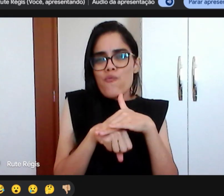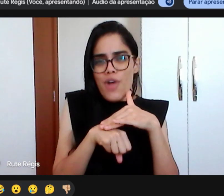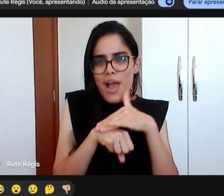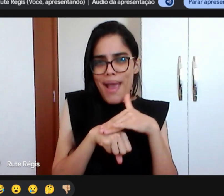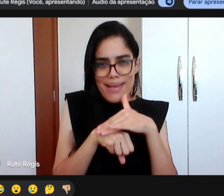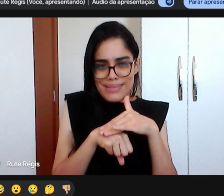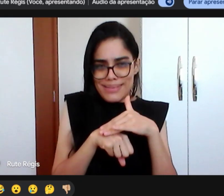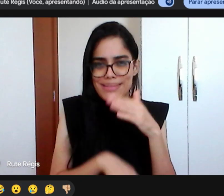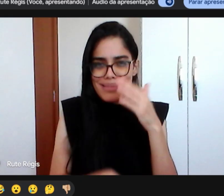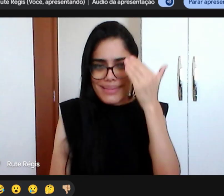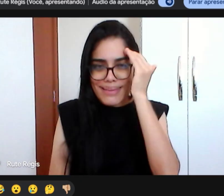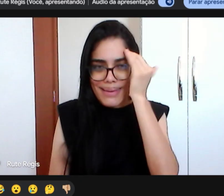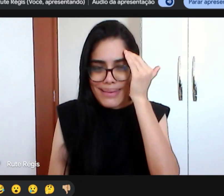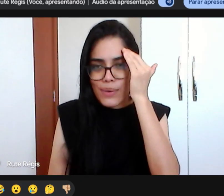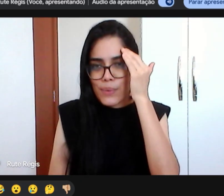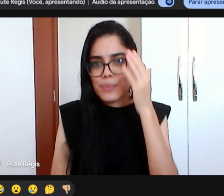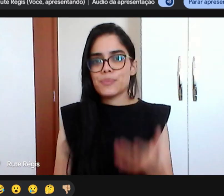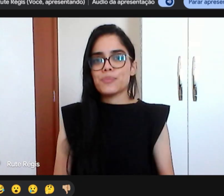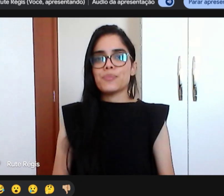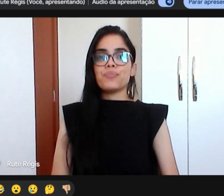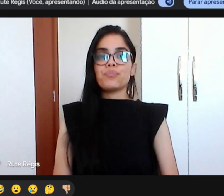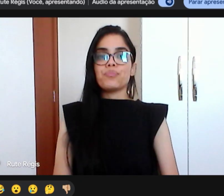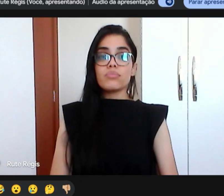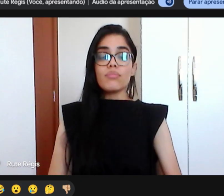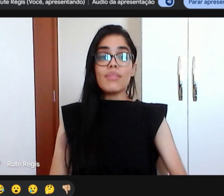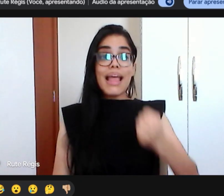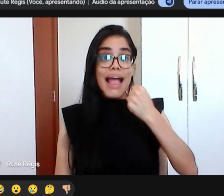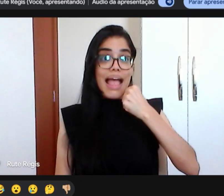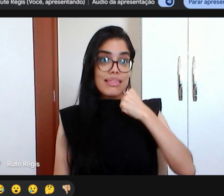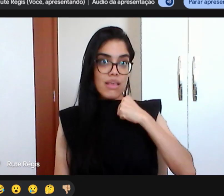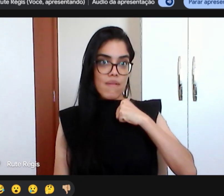uma conversa, entende?